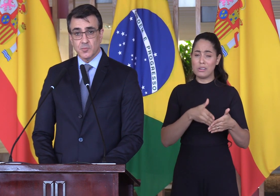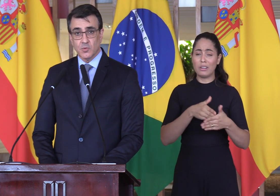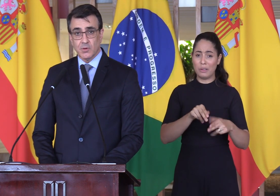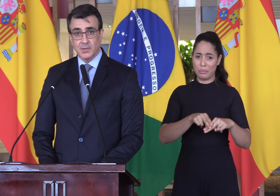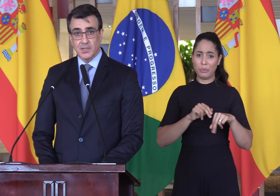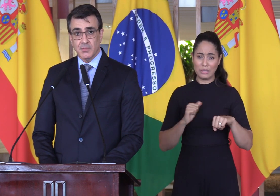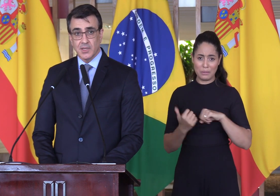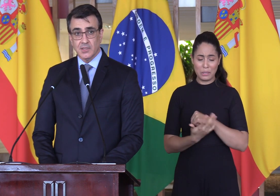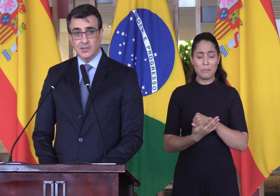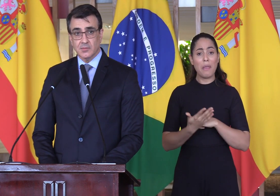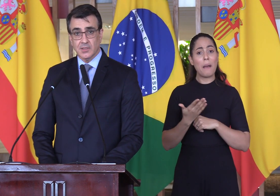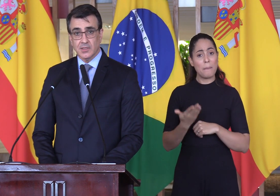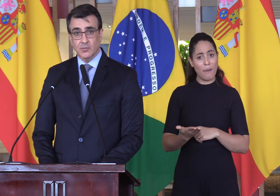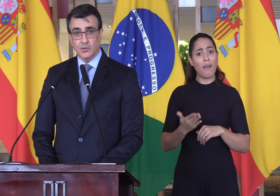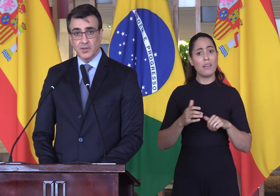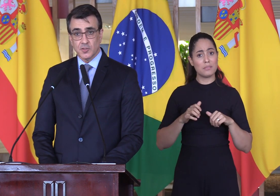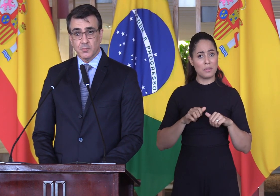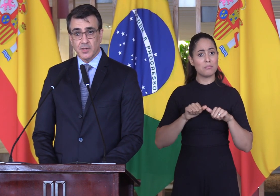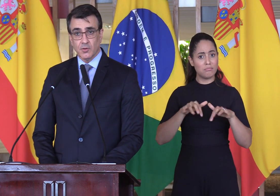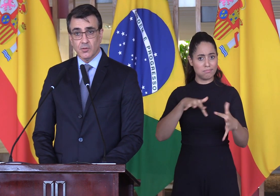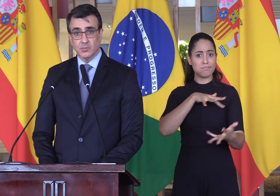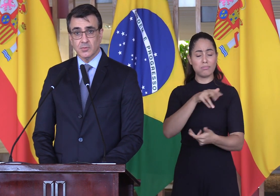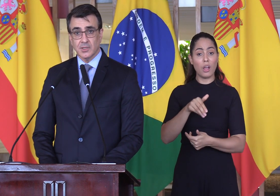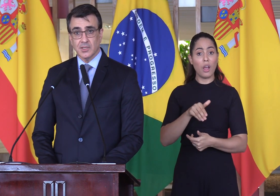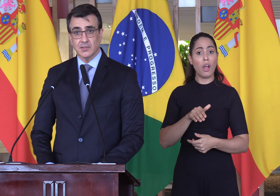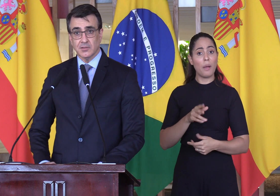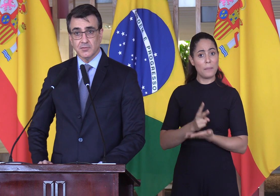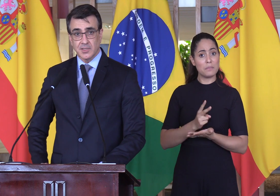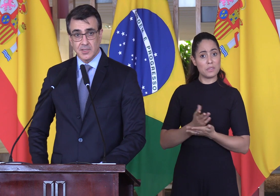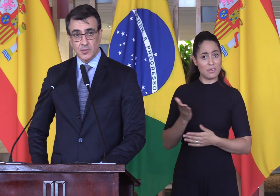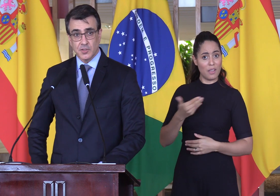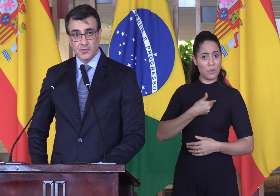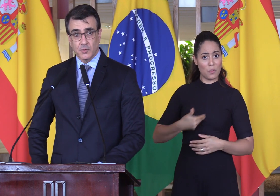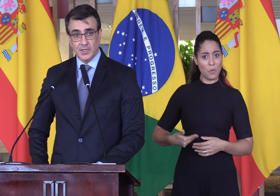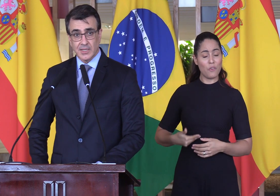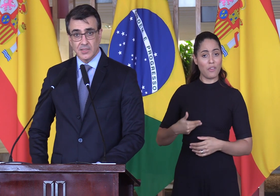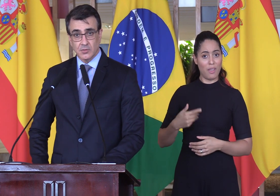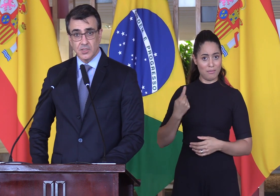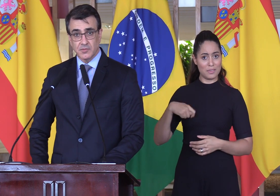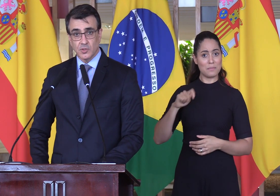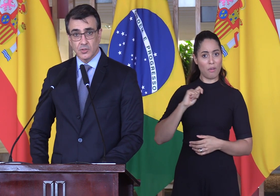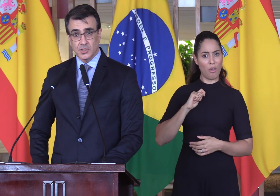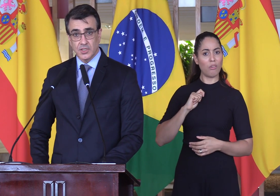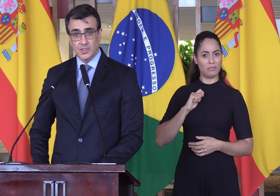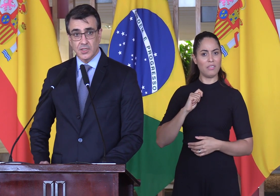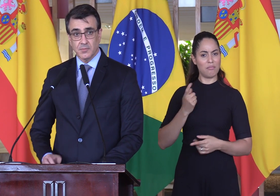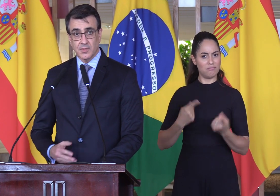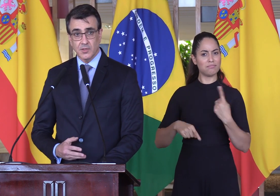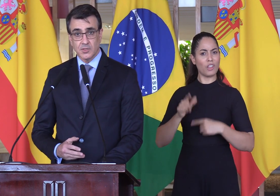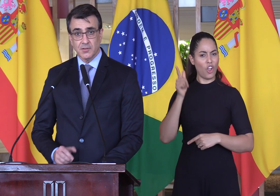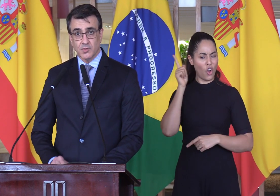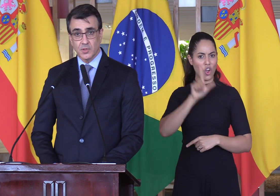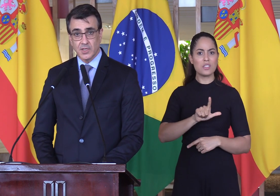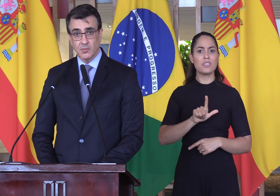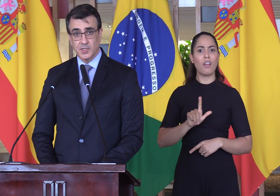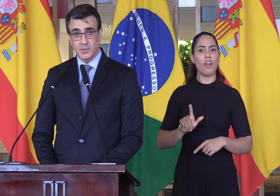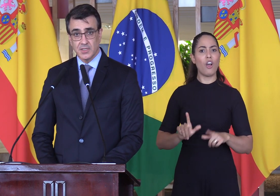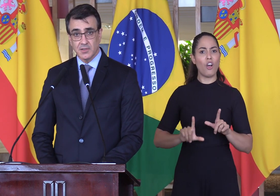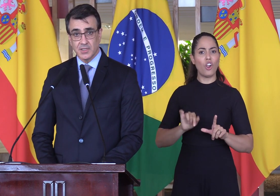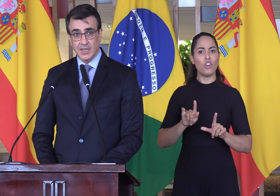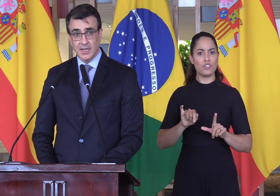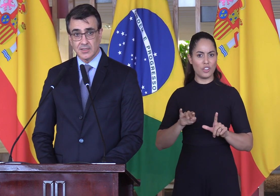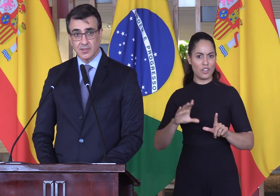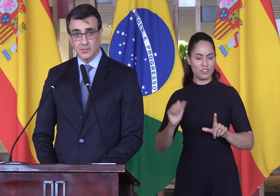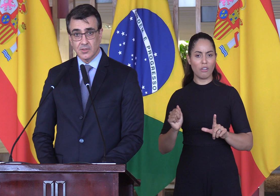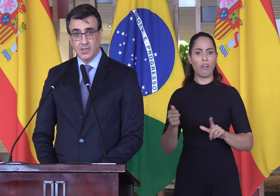mas, mesmo com a pandemia, o governo espanhol venceu as dificuldades, inclusive de logística, e nos enviou aqui uma